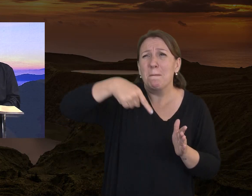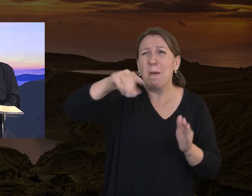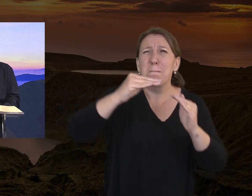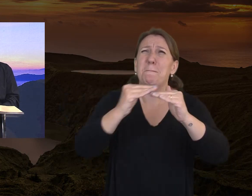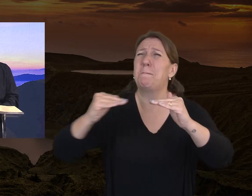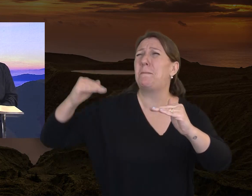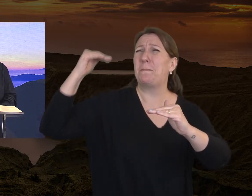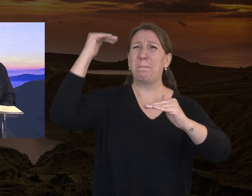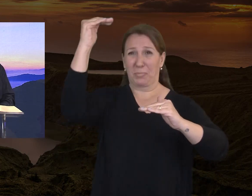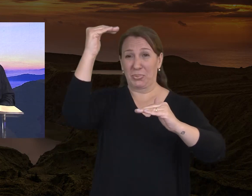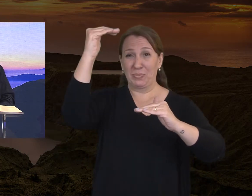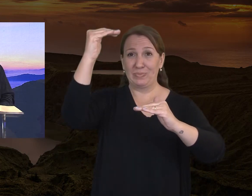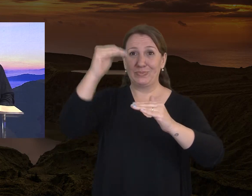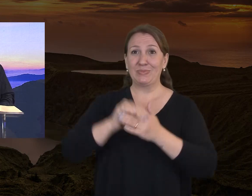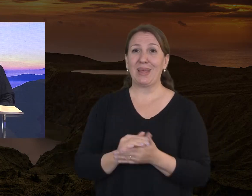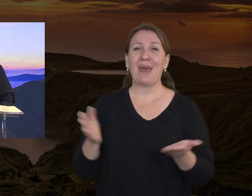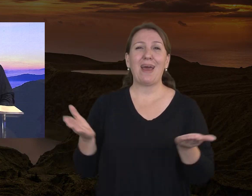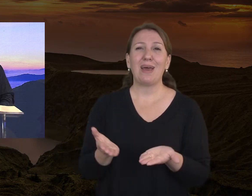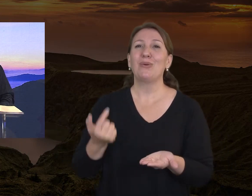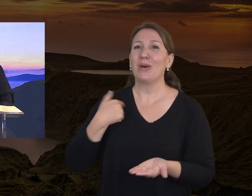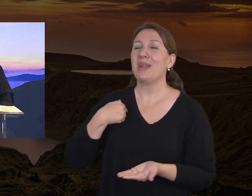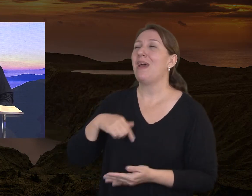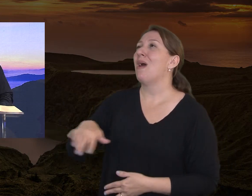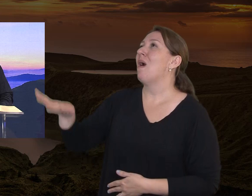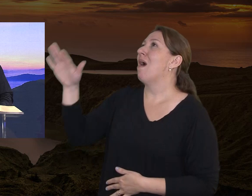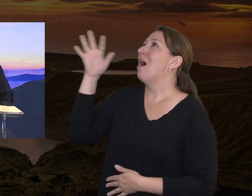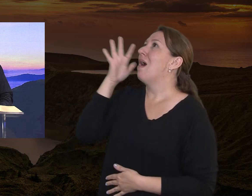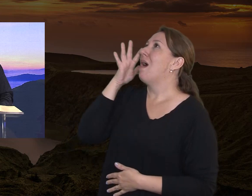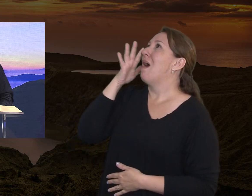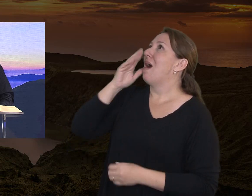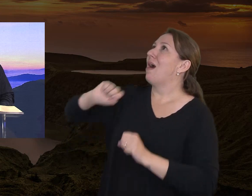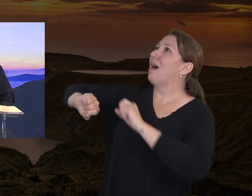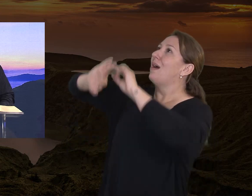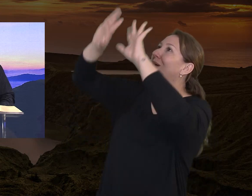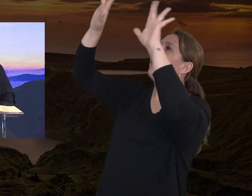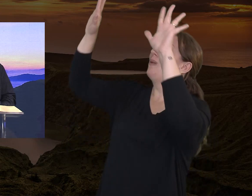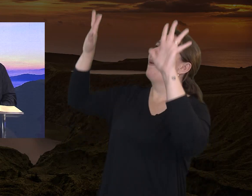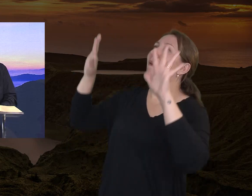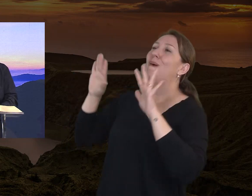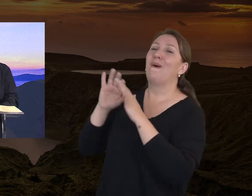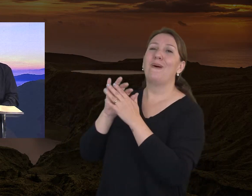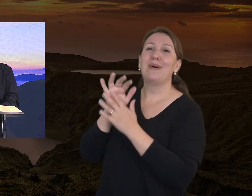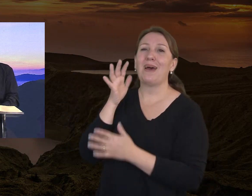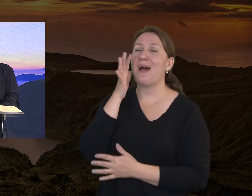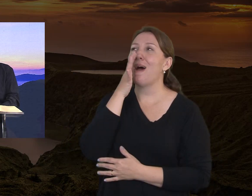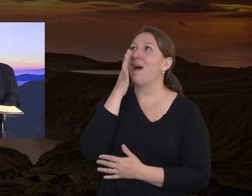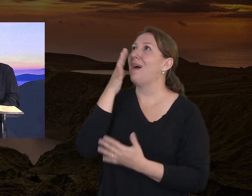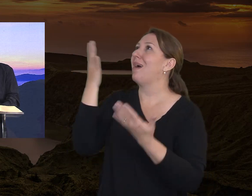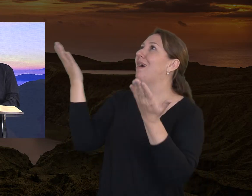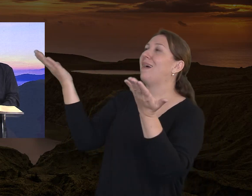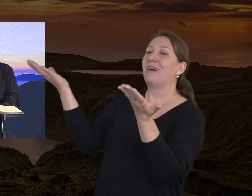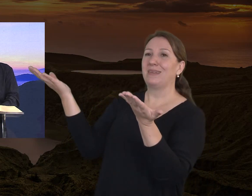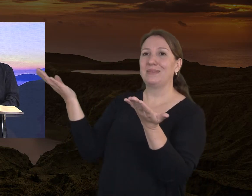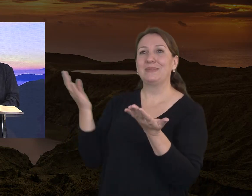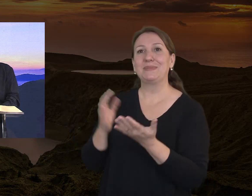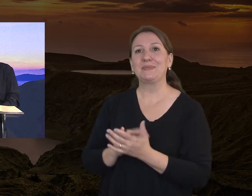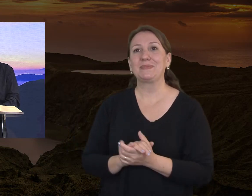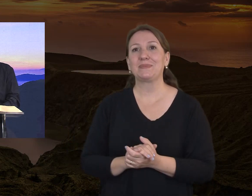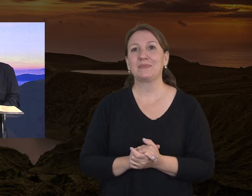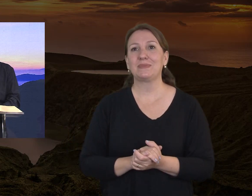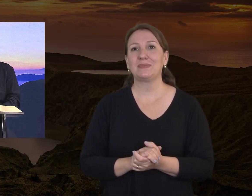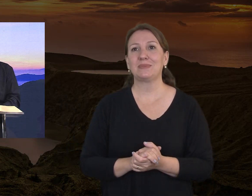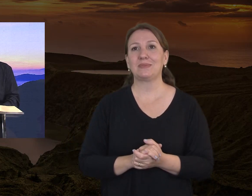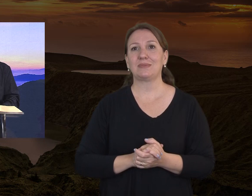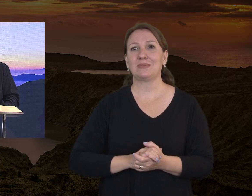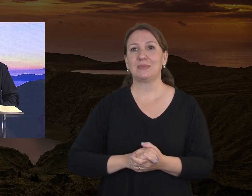para contemplar a glória do Senhor. Portanto, queridos irmãos, não fique na superficialidade, se contentar